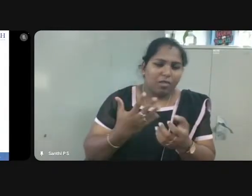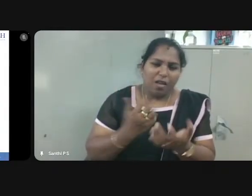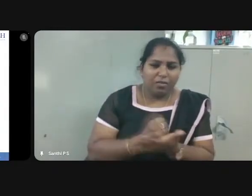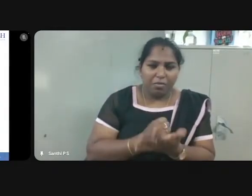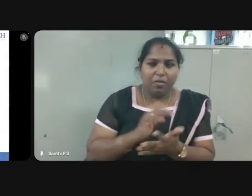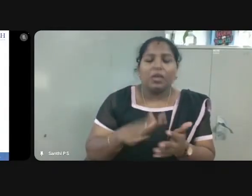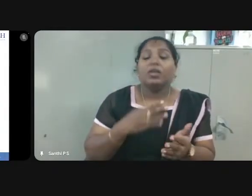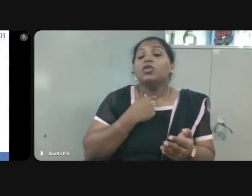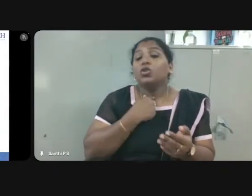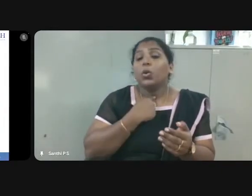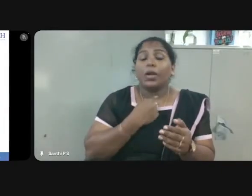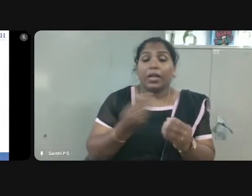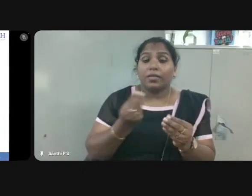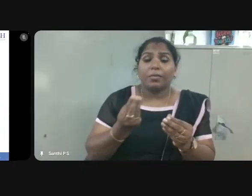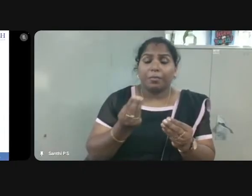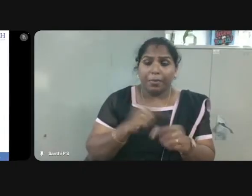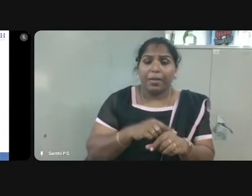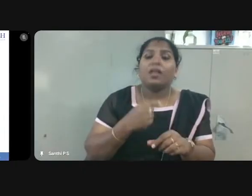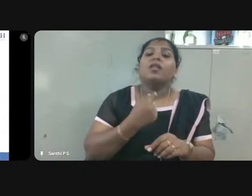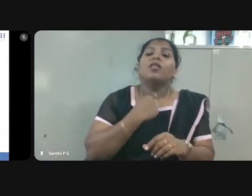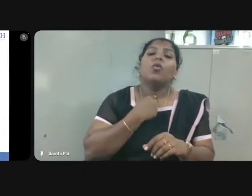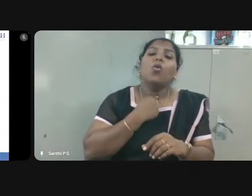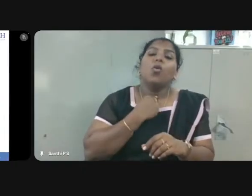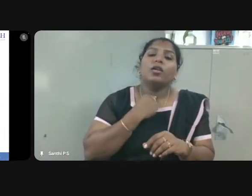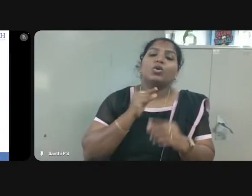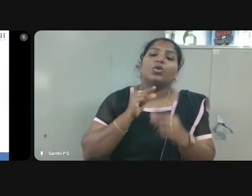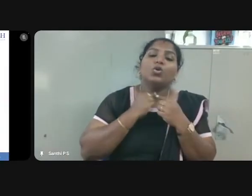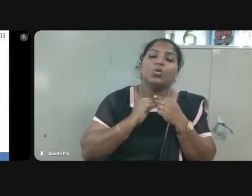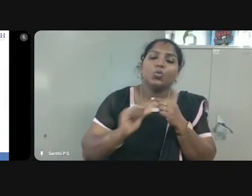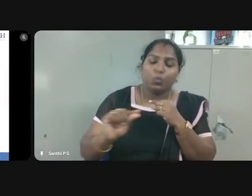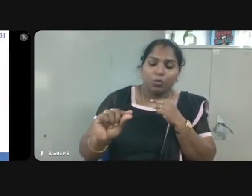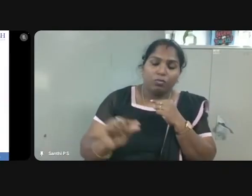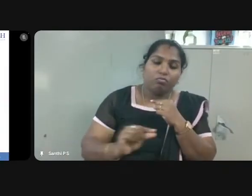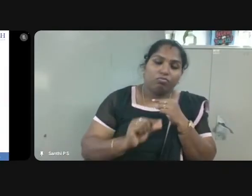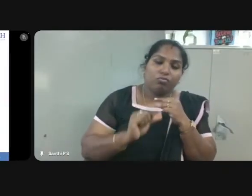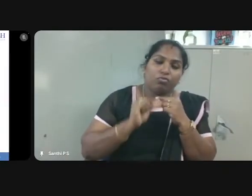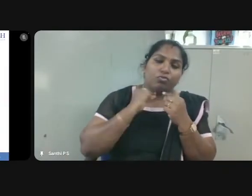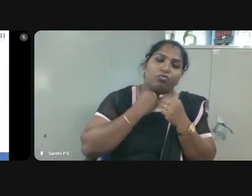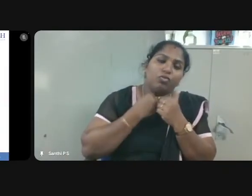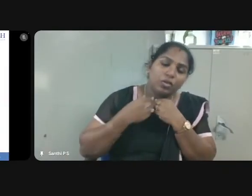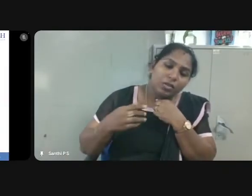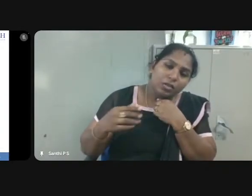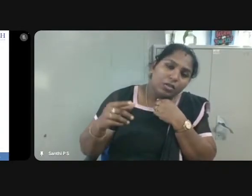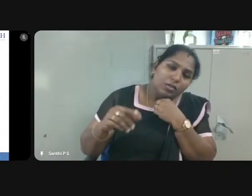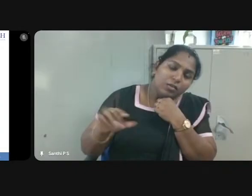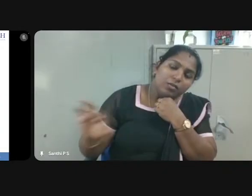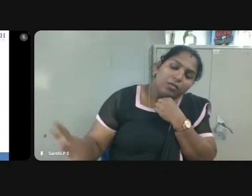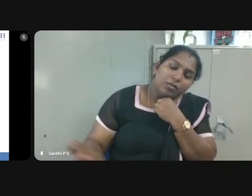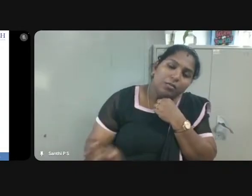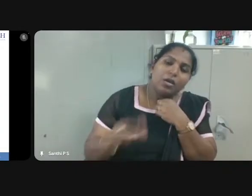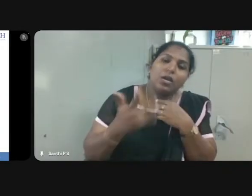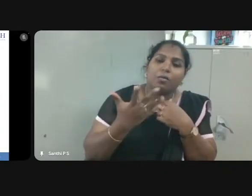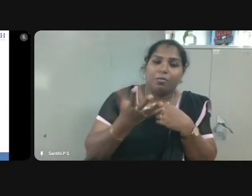ആ തൊണ്ടയിലൊരു ഹോൾ ഇട്ടിട്ട് അവിടെ ഒരു ട്യൂബ് ഇട്ട് കഴിഞ്ഞാൽ ആ ട്യൂബിലോട്ട് ഈ വെന്റിലേറ്റർ കണക്ട് ചെയ്യാൻ പറ്റും. അപ്പോൾ ഇവിടെ വായിന്റെ മറ്റേ